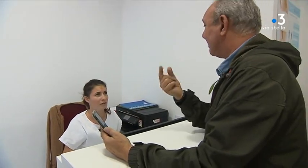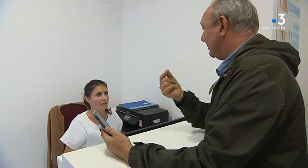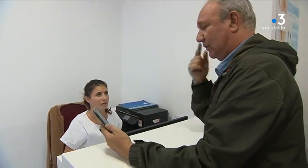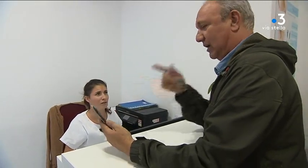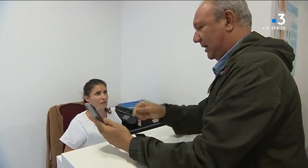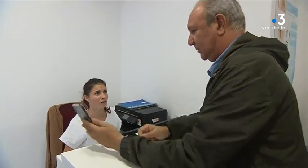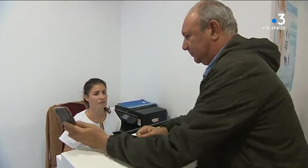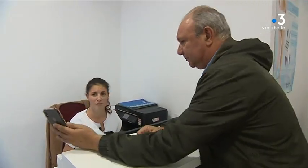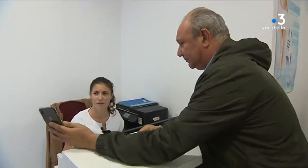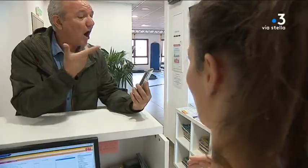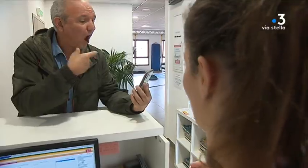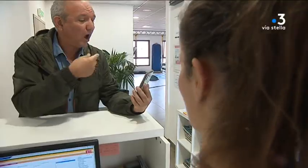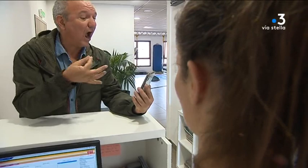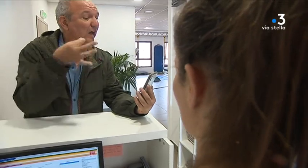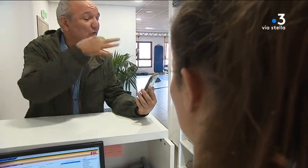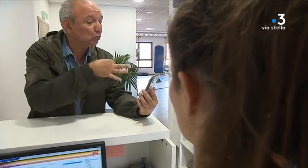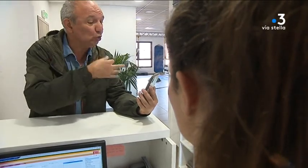signes, au moment de son rendez-vous chez le kiné.